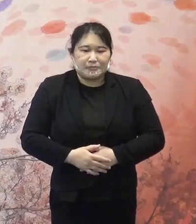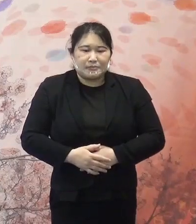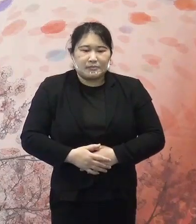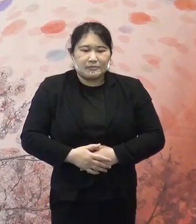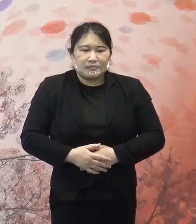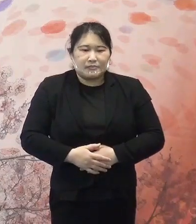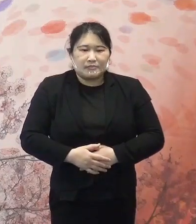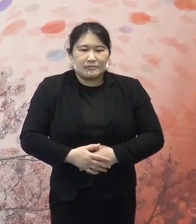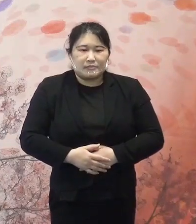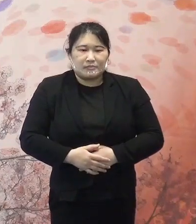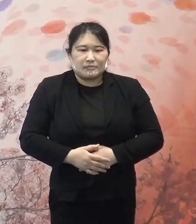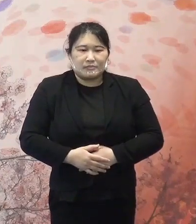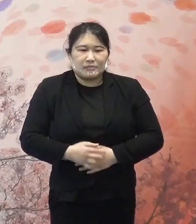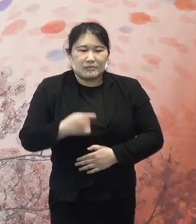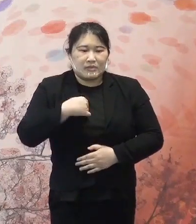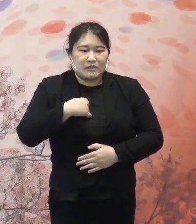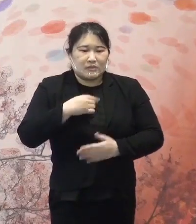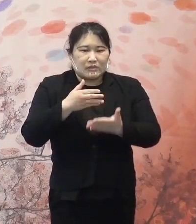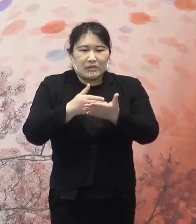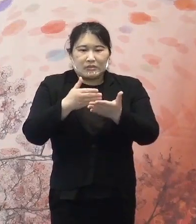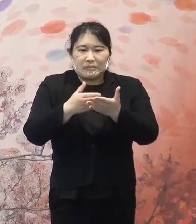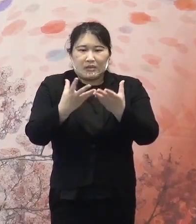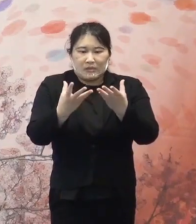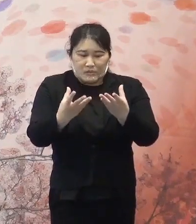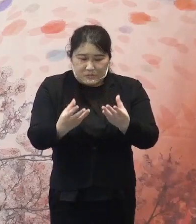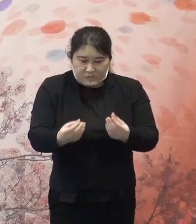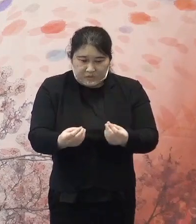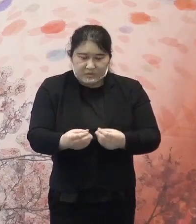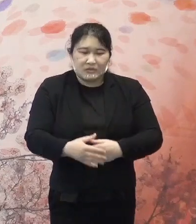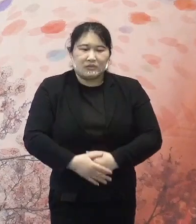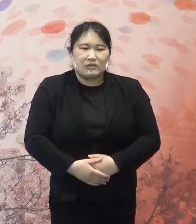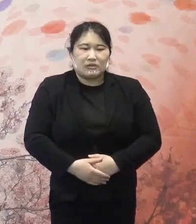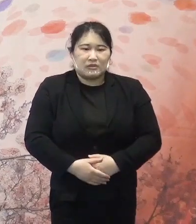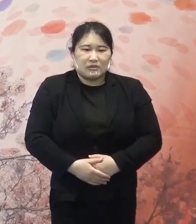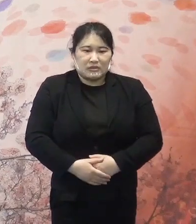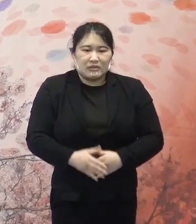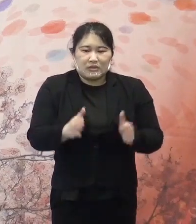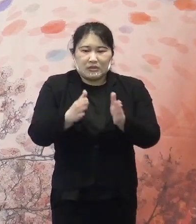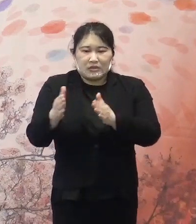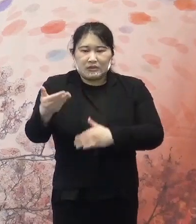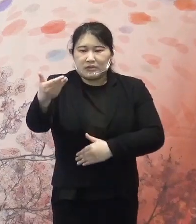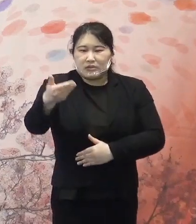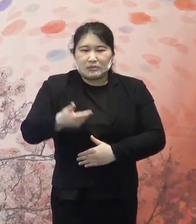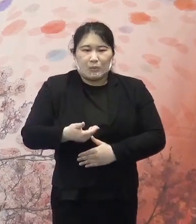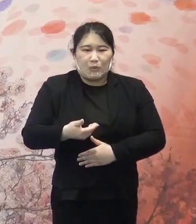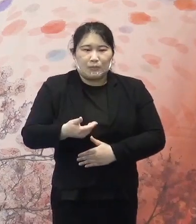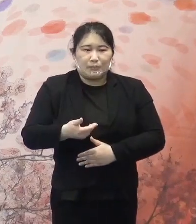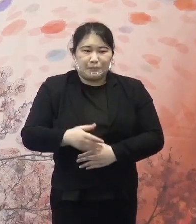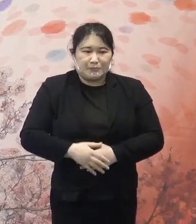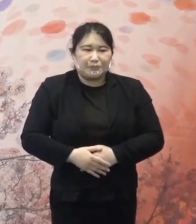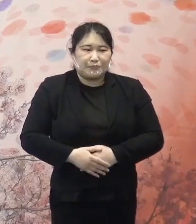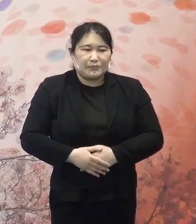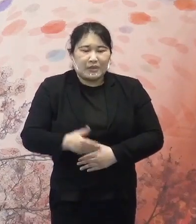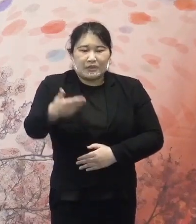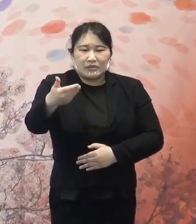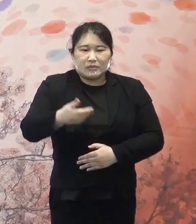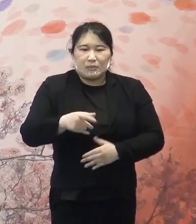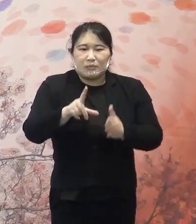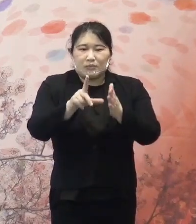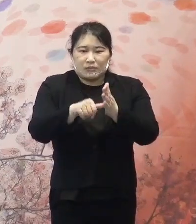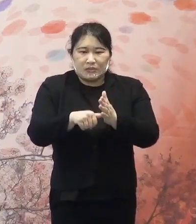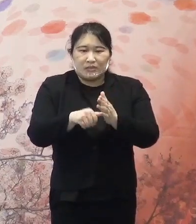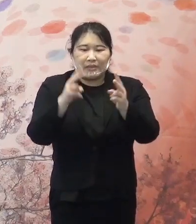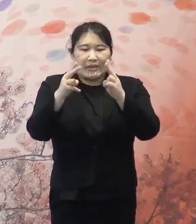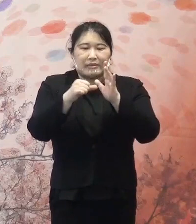。私からは以上であります。 はい、それではご質問をお受けいたします。ご発言にあたりまし